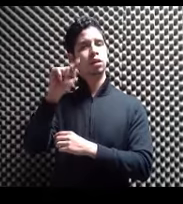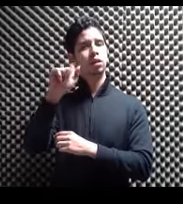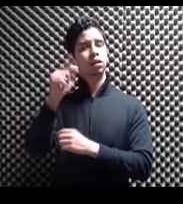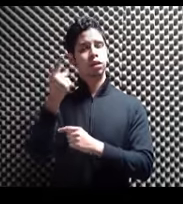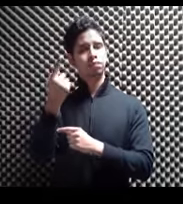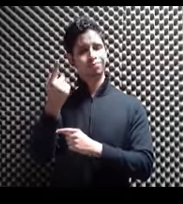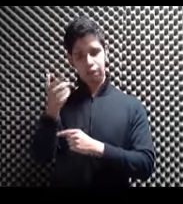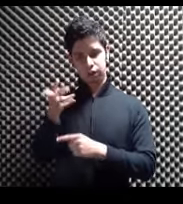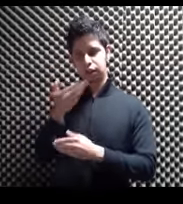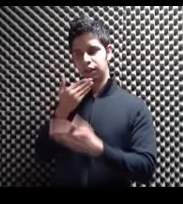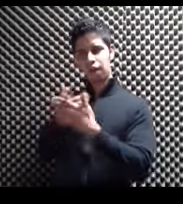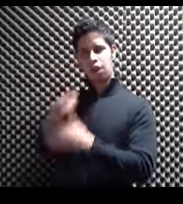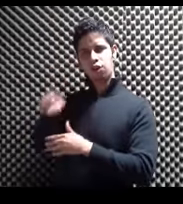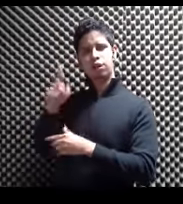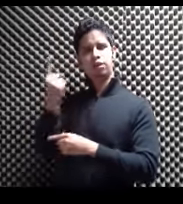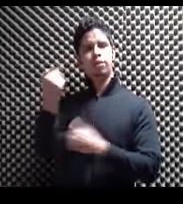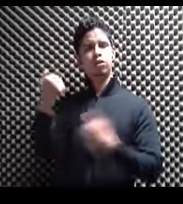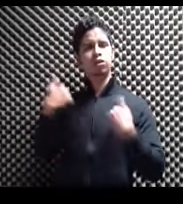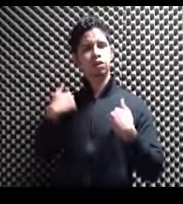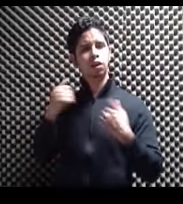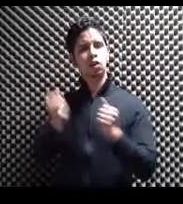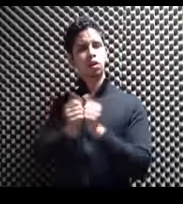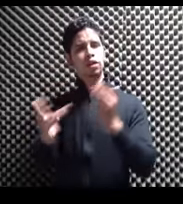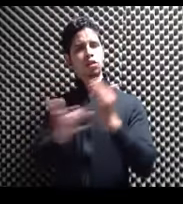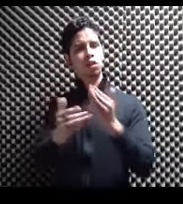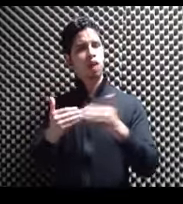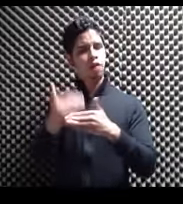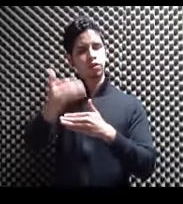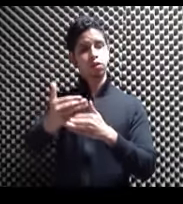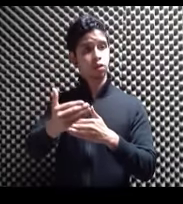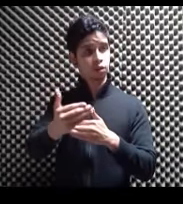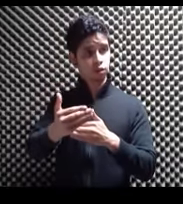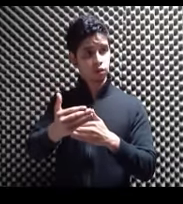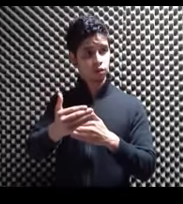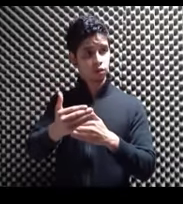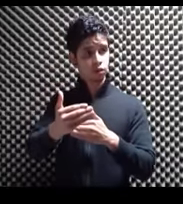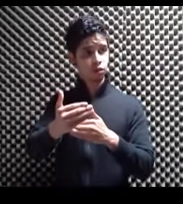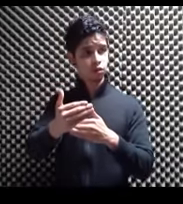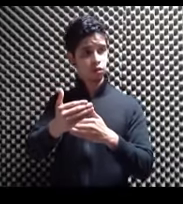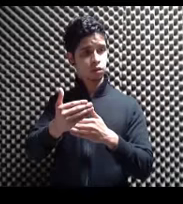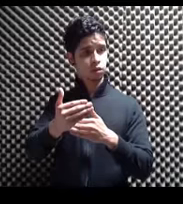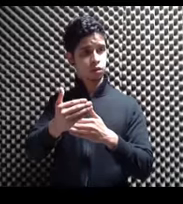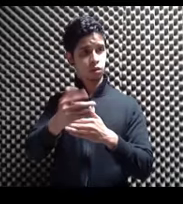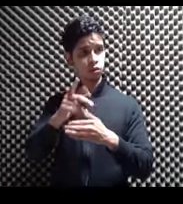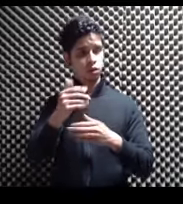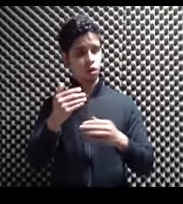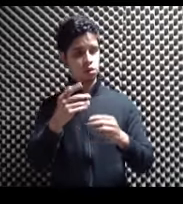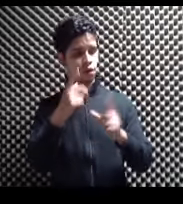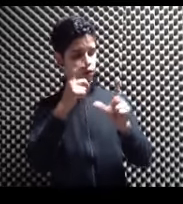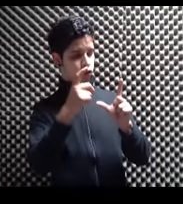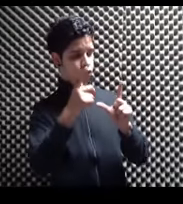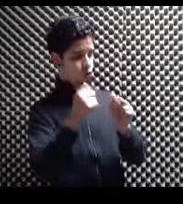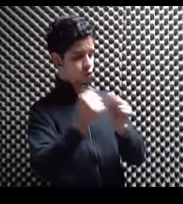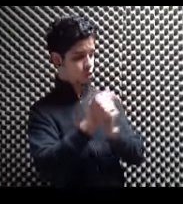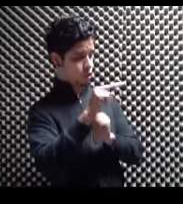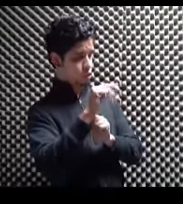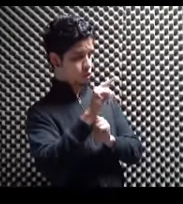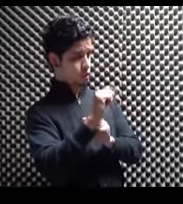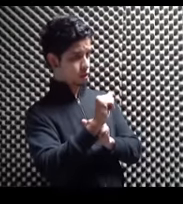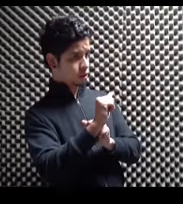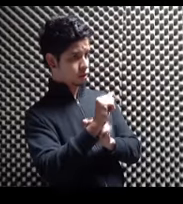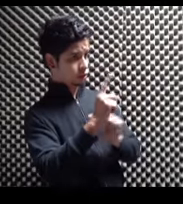Facebook la página de... Sácale la foto, Tomás. De Nolan no, para... ¿No? Ahorita. Para... Vamos a tirarla. Ay, Dios mío.